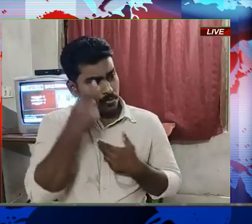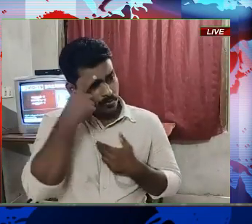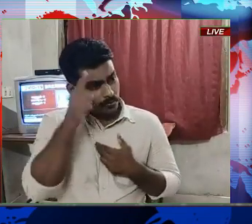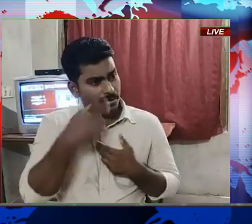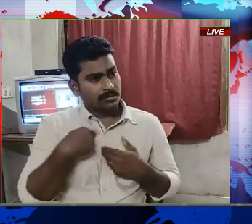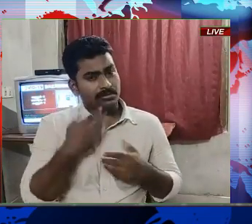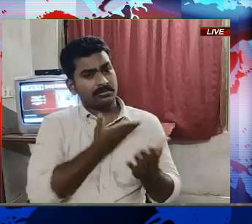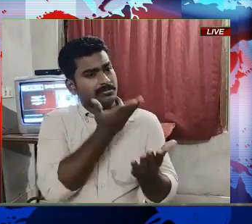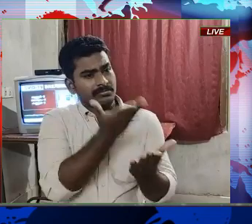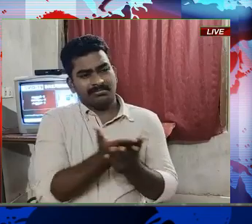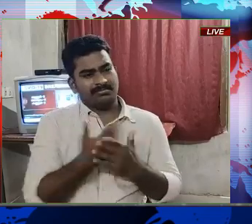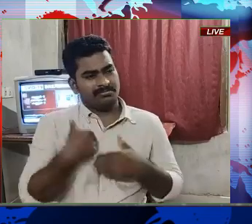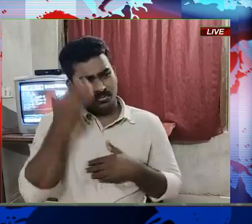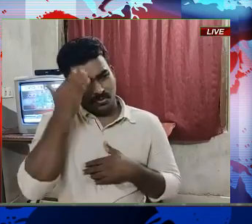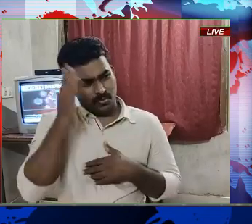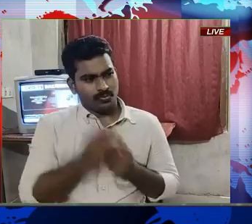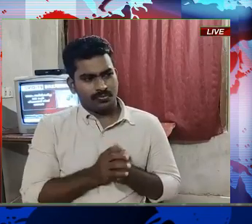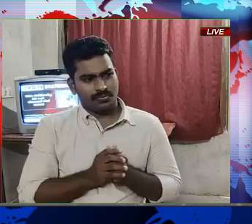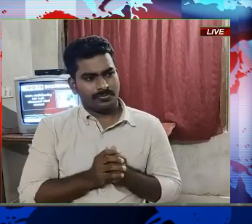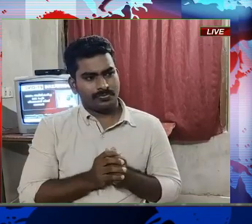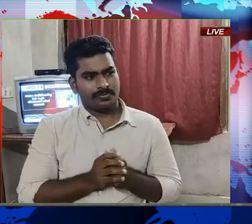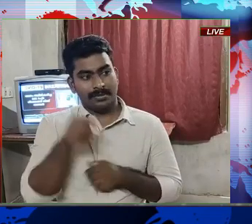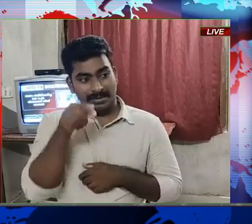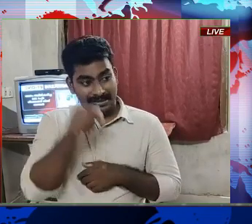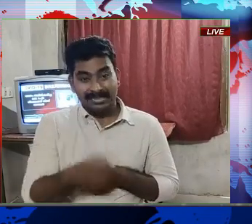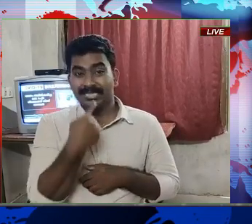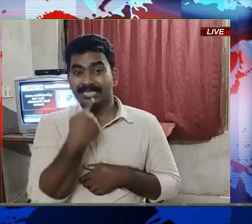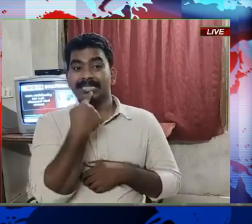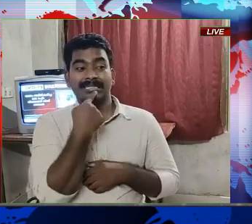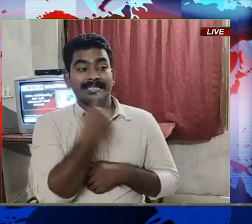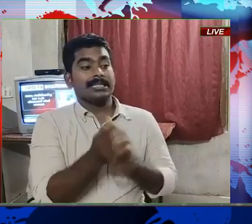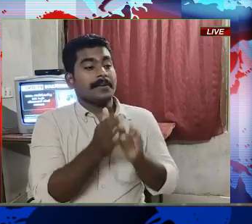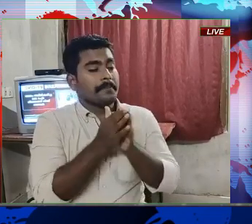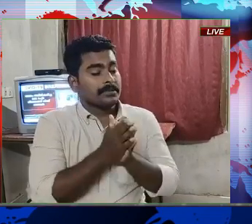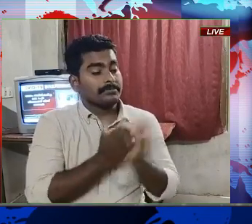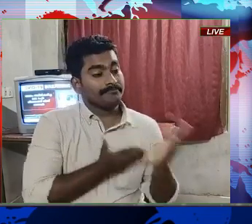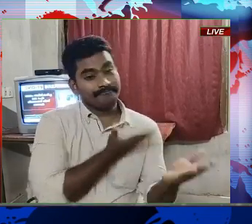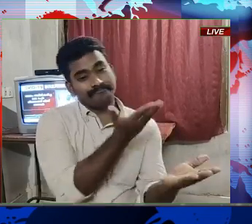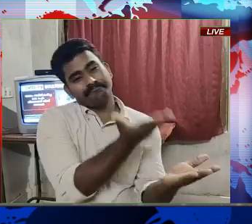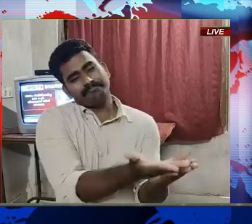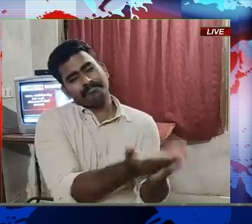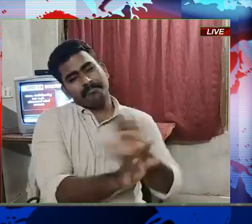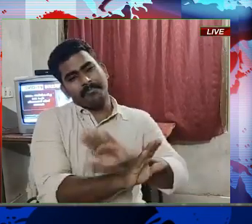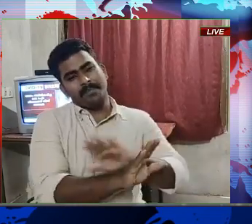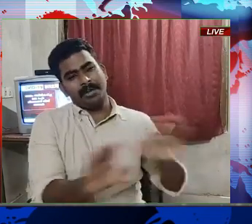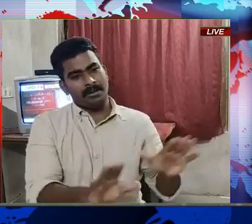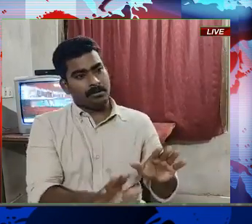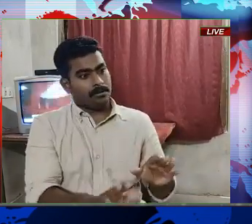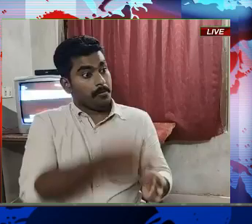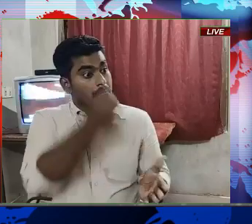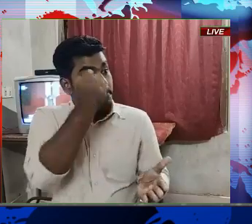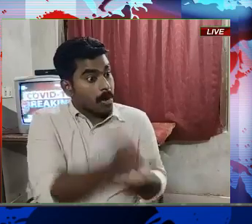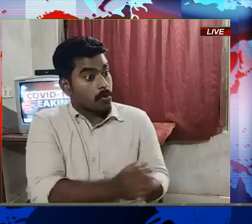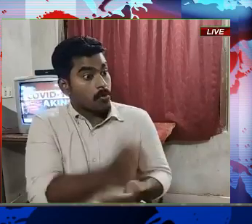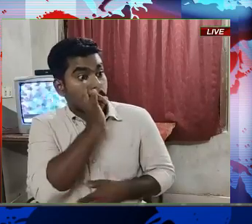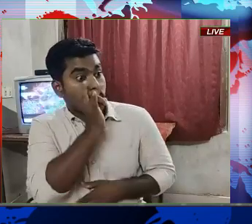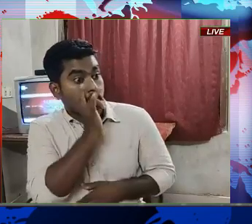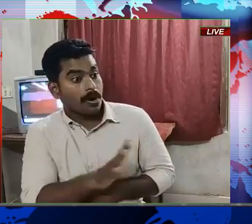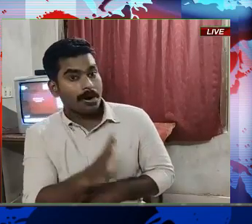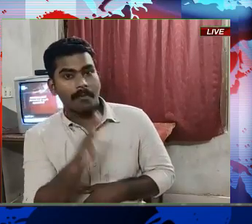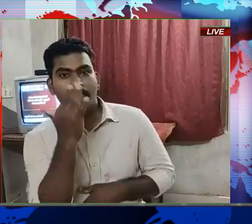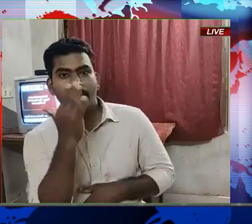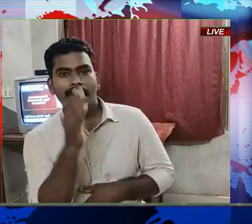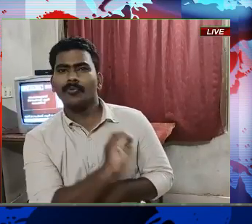സമൂഹത്തിൽ വലിയ തോതിൽ ഇത്തരം കാര്യങ്ങളിൽ സാമൂഹ്യ പ്രതിബദ്ധതയോടെ ഇടപെടുന്ന ആളുകളാണുള്ളത്. കഴിഞ്ഞ തവണ നമുക്ക്